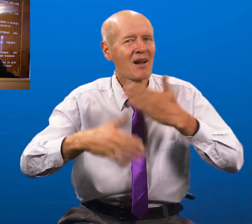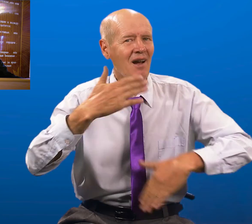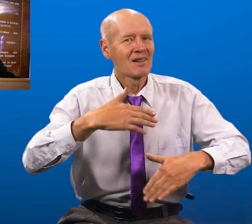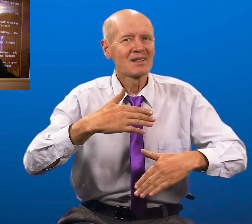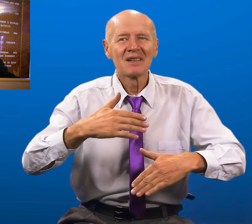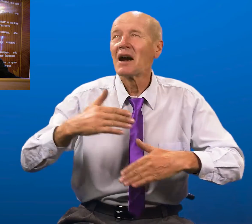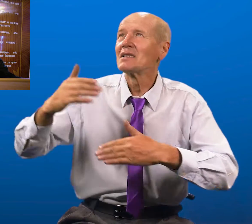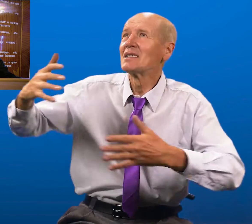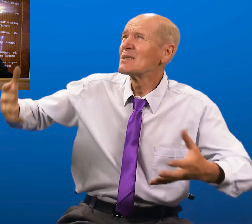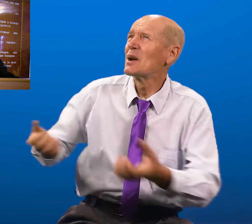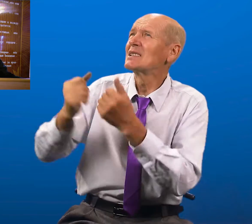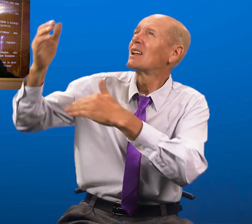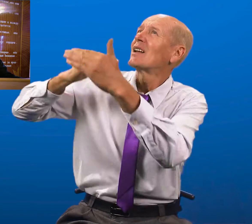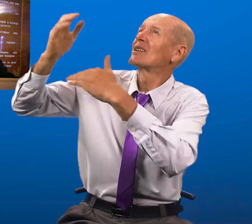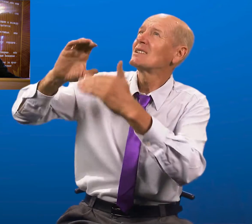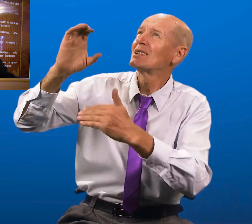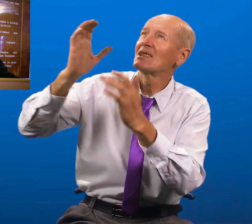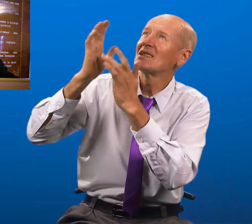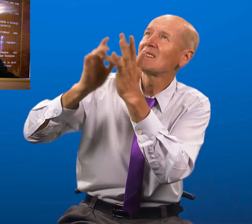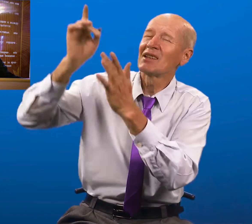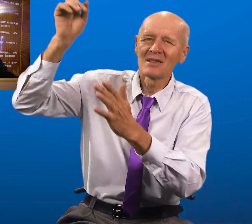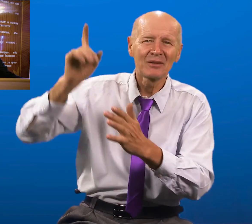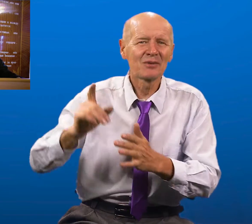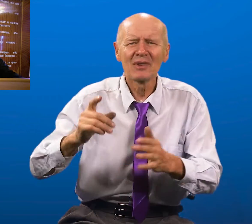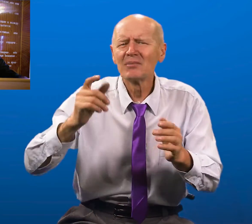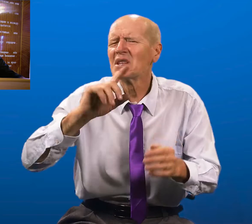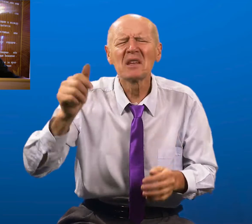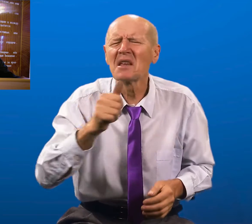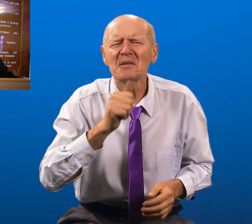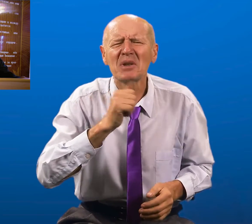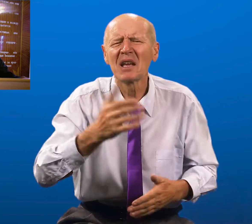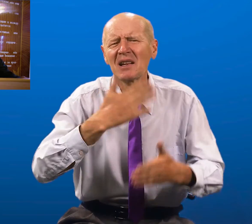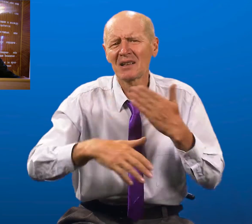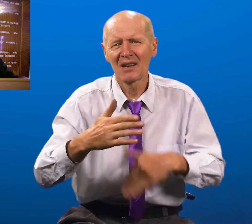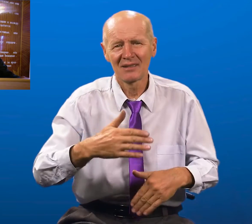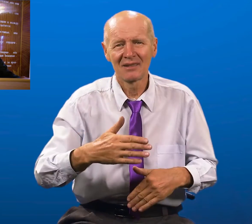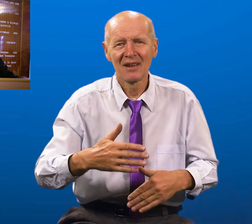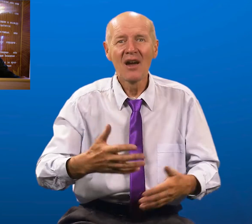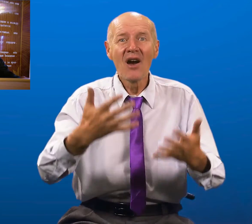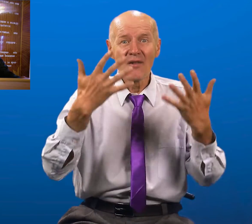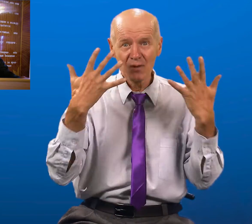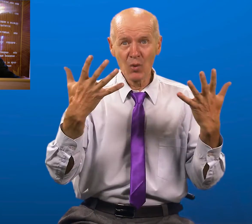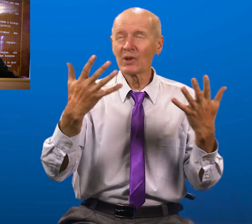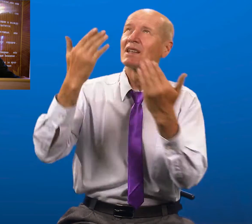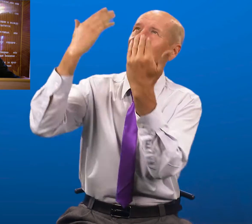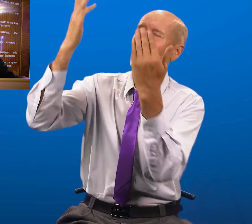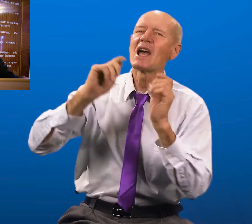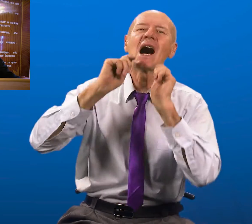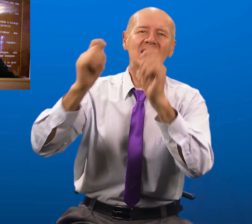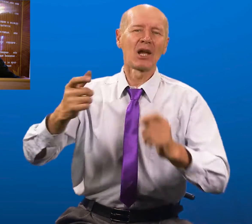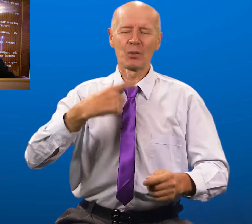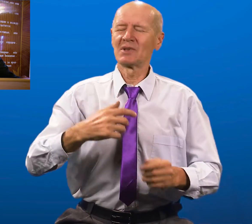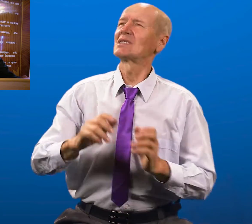от спасительных взаимоотношений со Христом. Мы вверяем себя в Твои любящие руки, Божие, и благодарим за